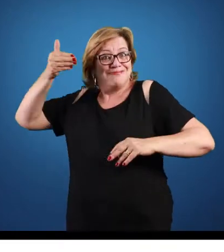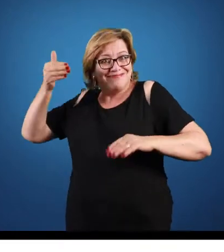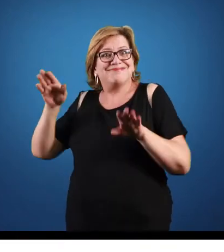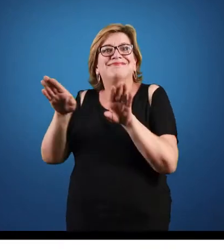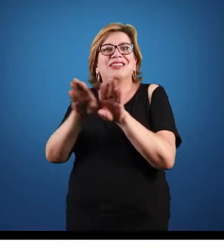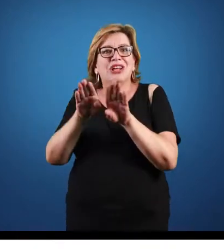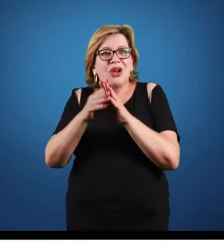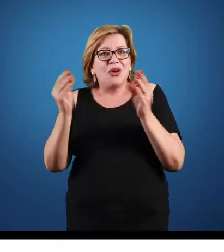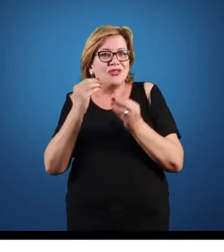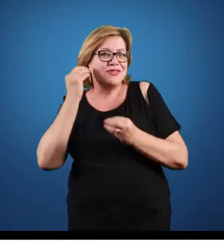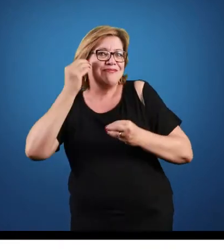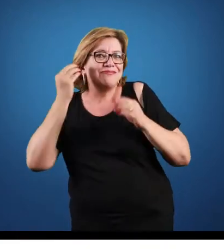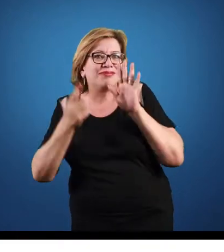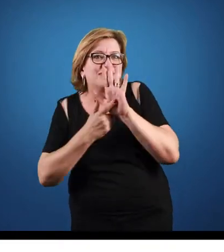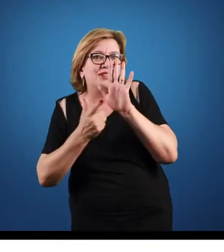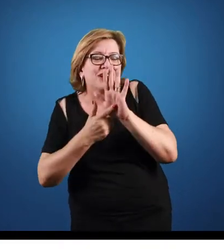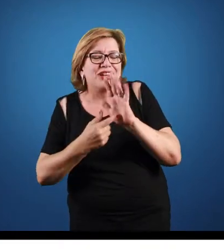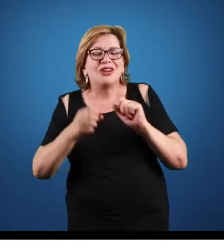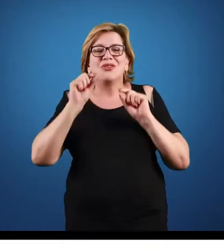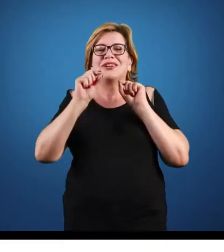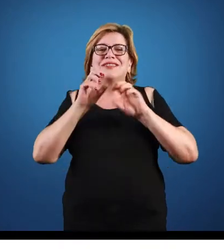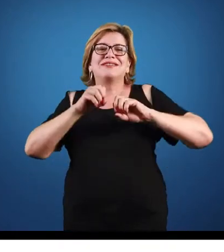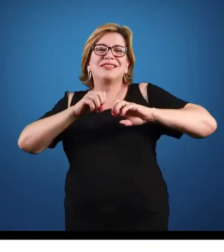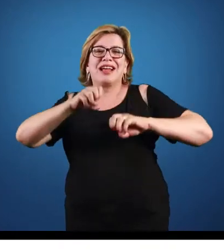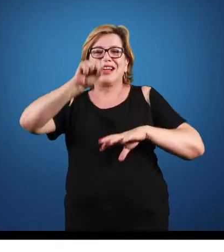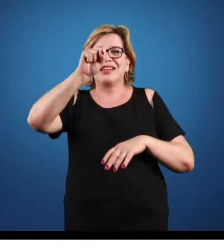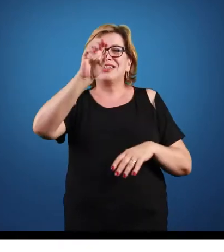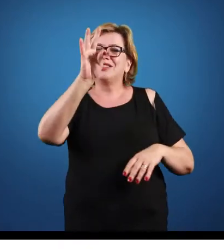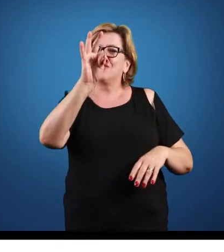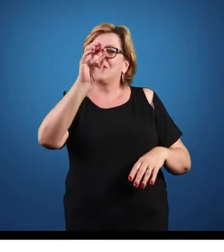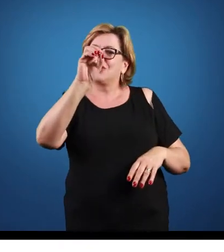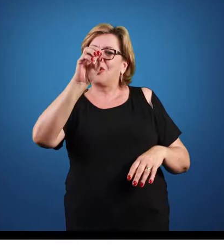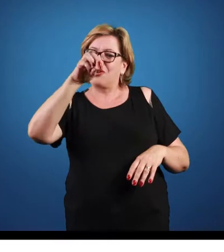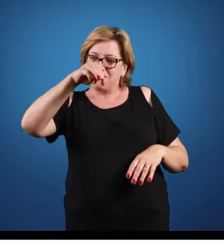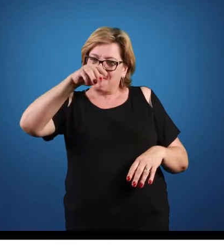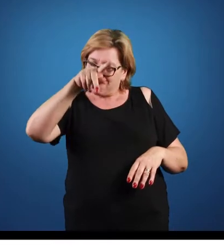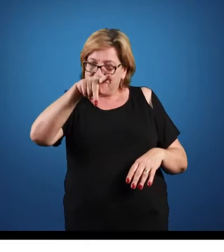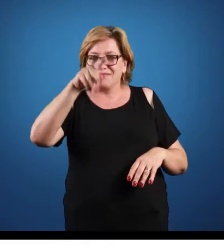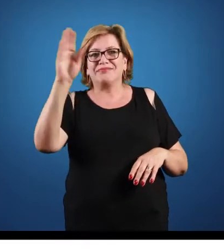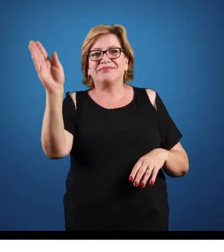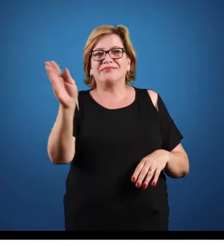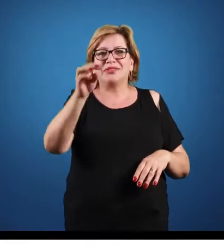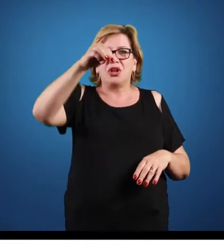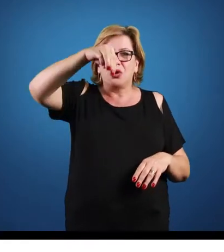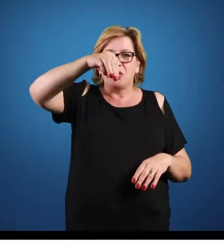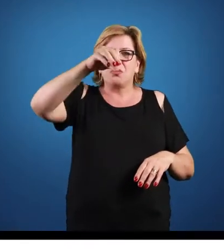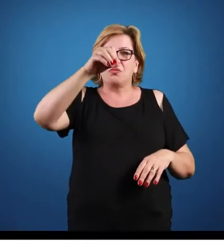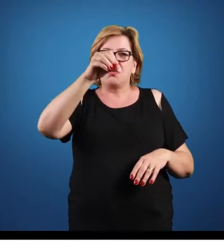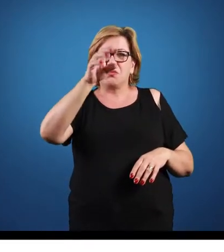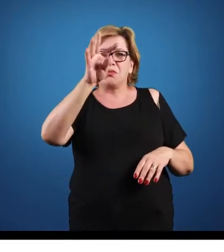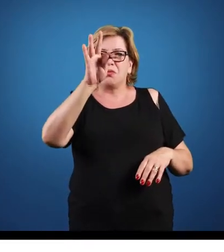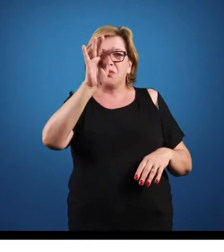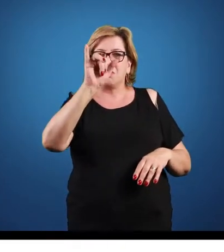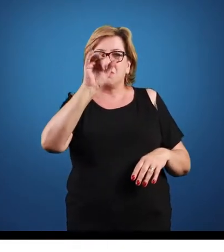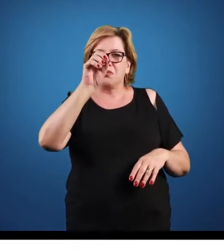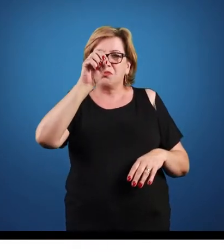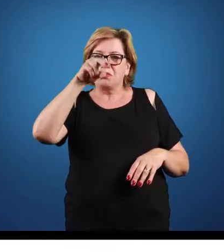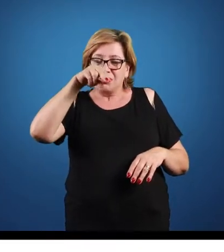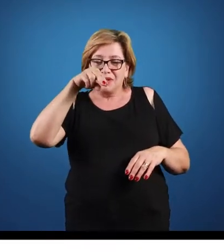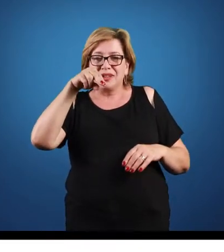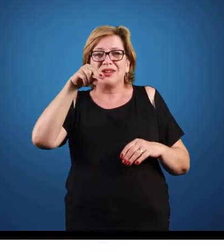hoje é hoje nós vamos trabalhar com o stop motion que é uma técnica é muito utilizada pelos inglês não as empresas gostam bastante